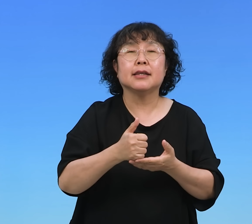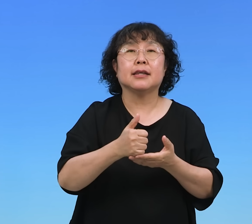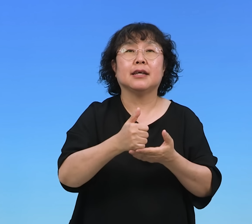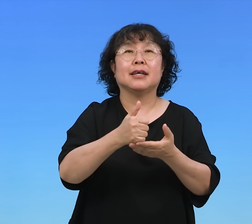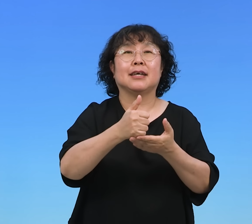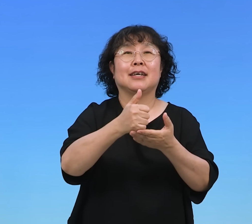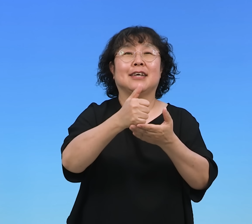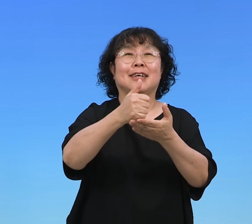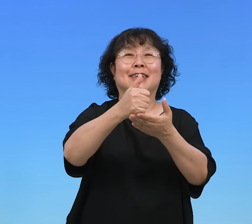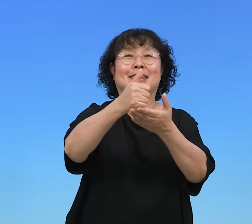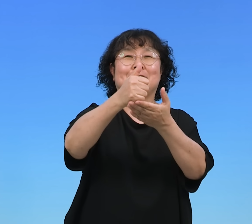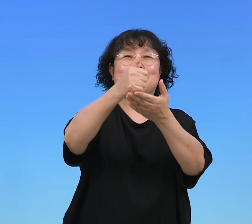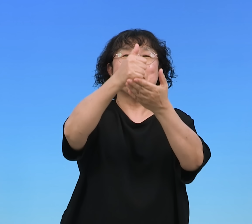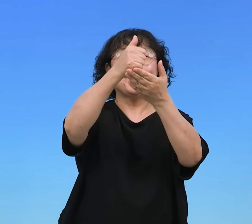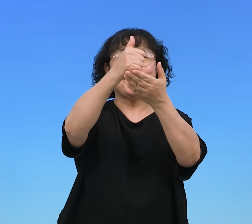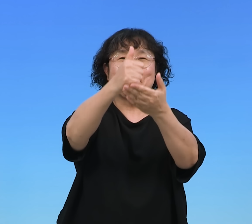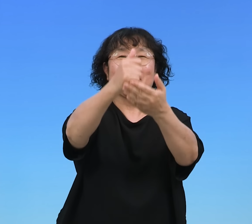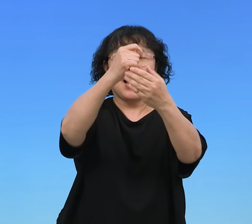하나님,